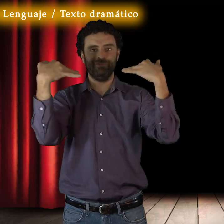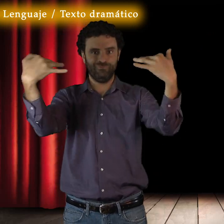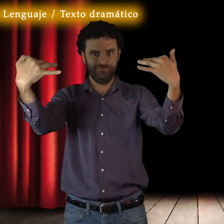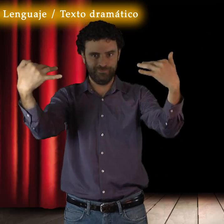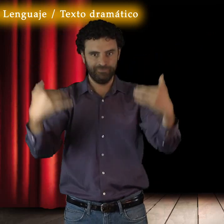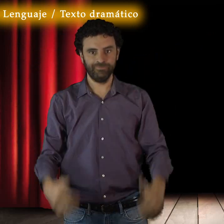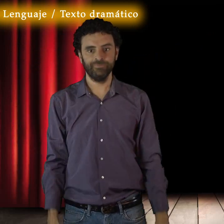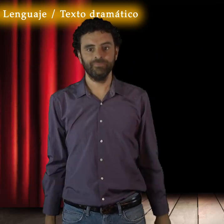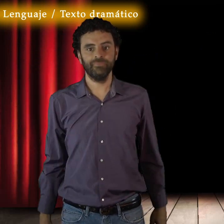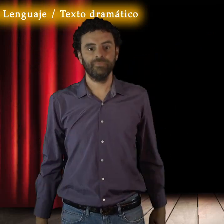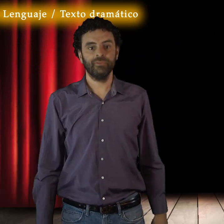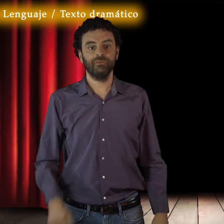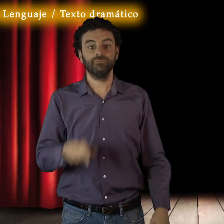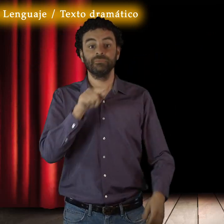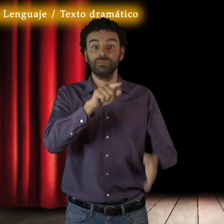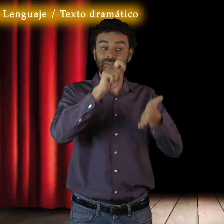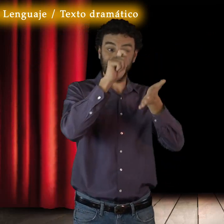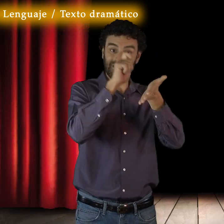llamado dramaturgo